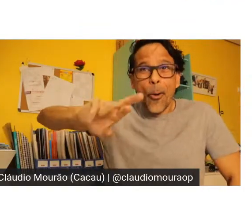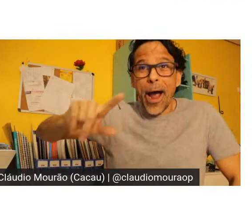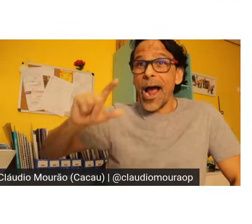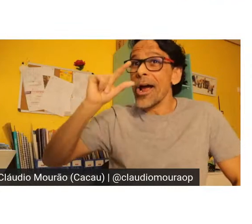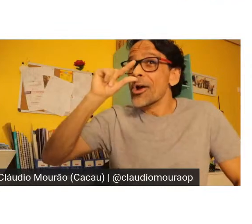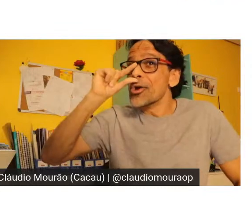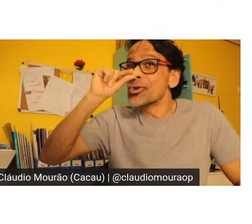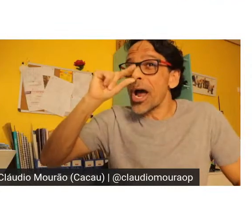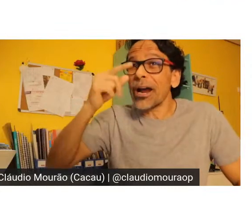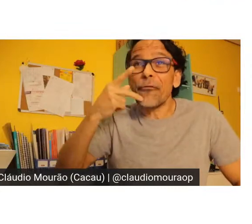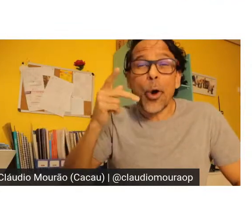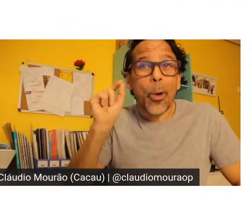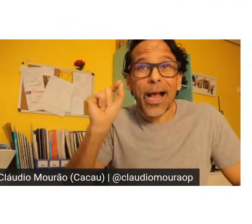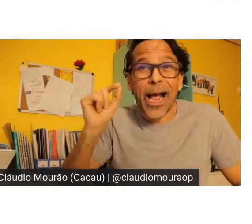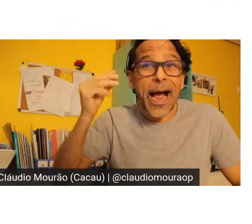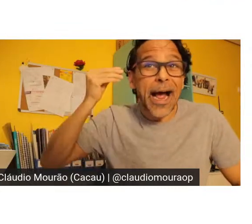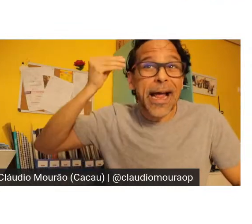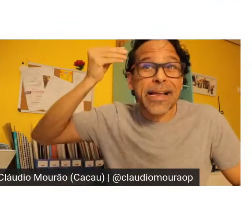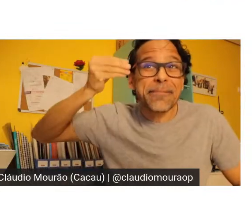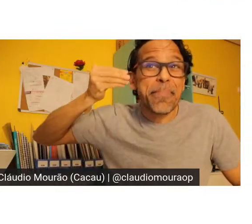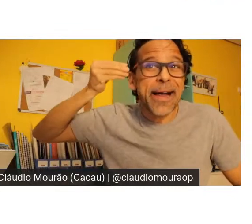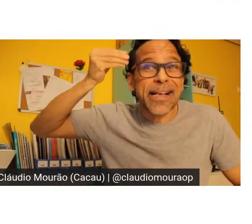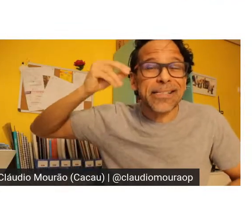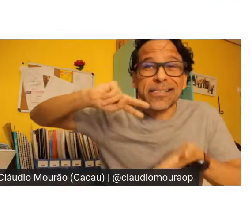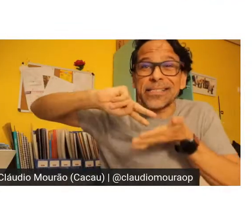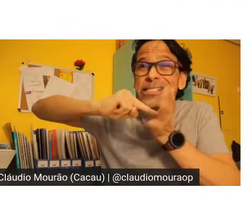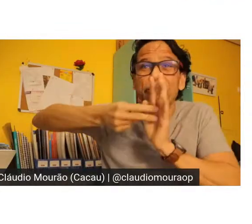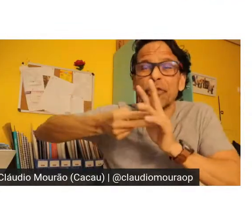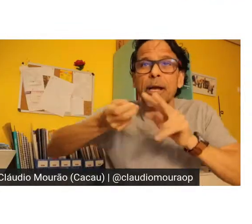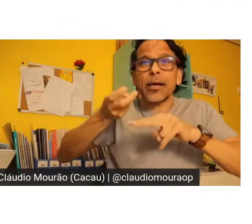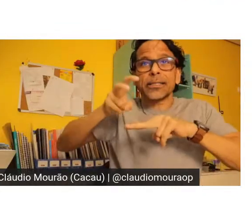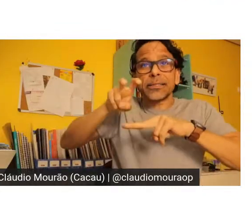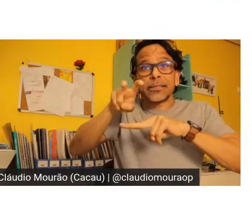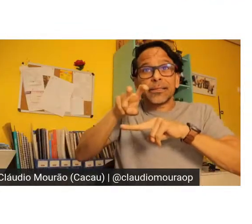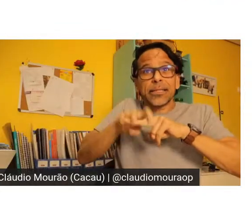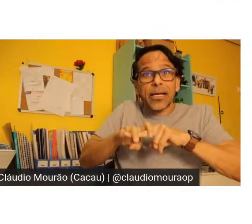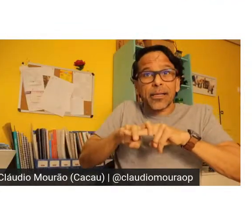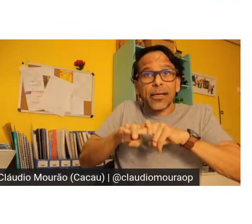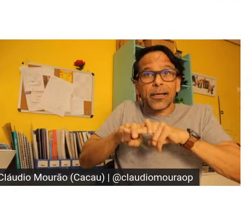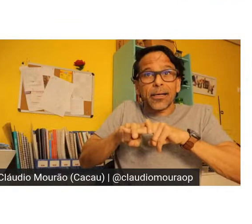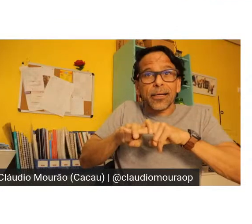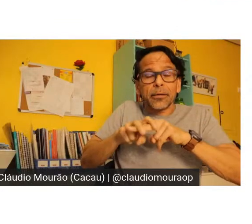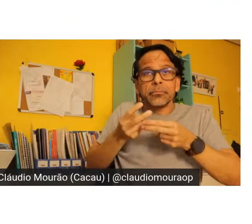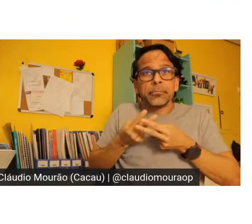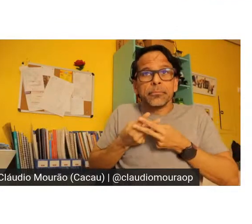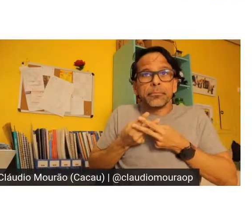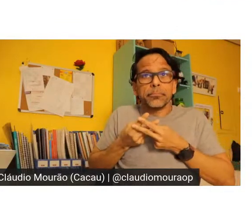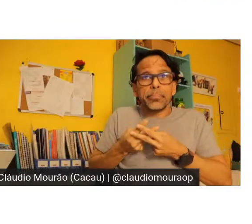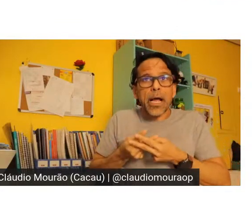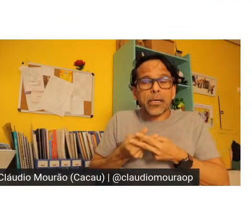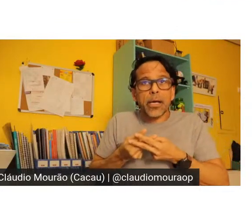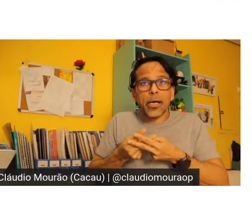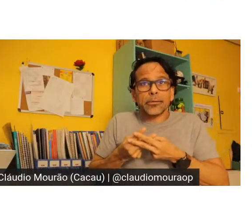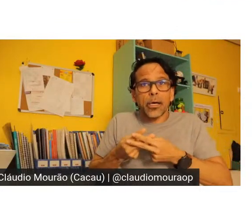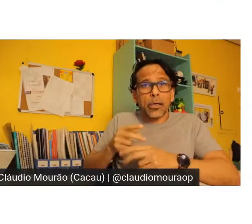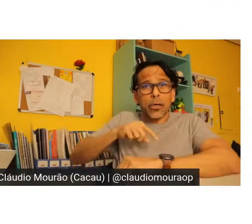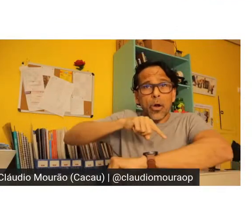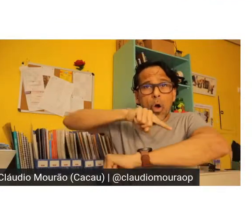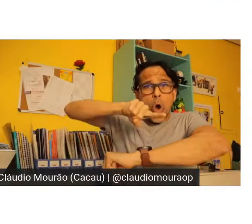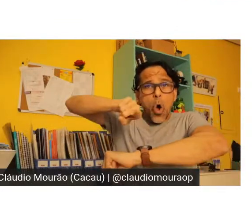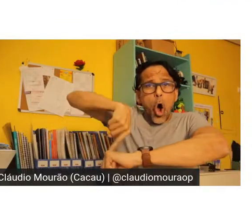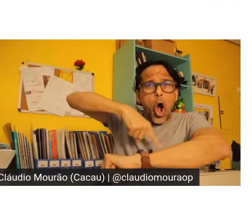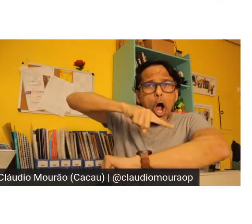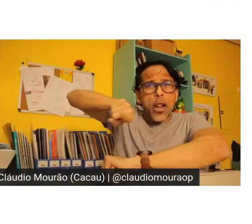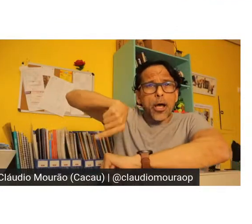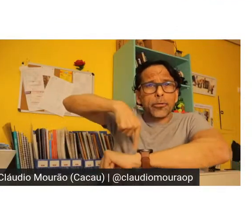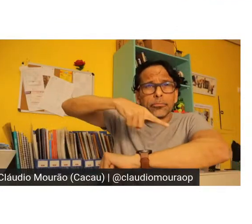ou de conhecimento adquirido por meio de jornais não o autor ele fala da experiência acerta